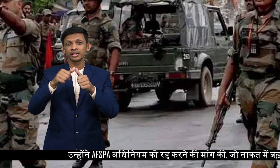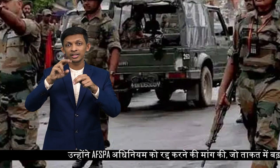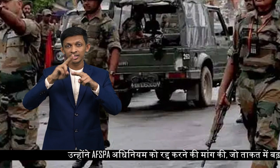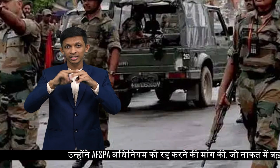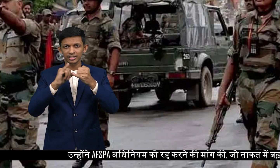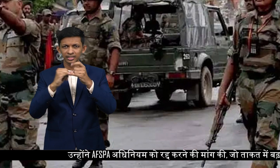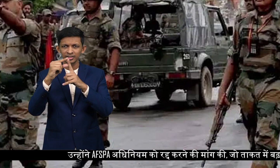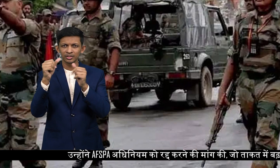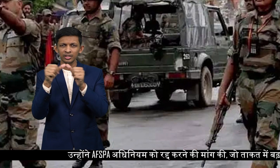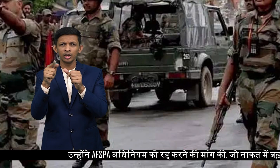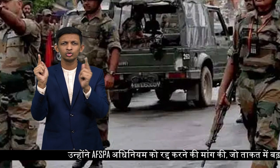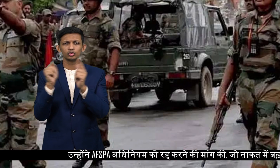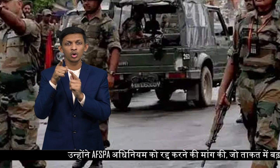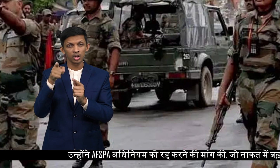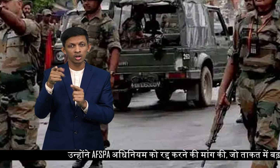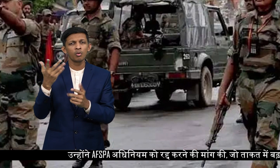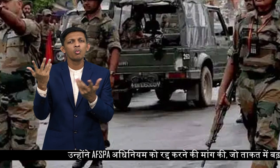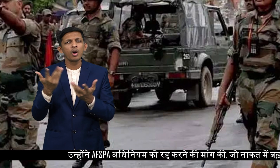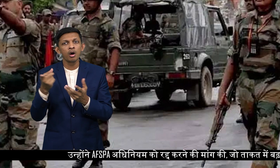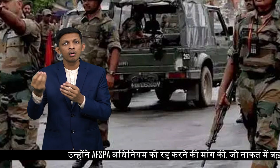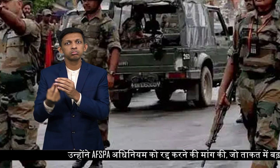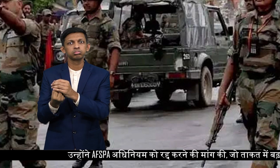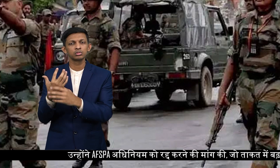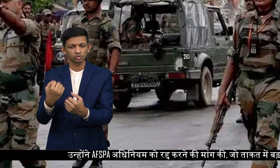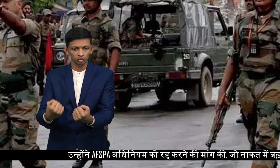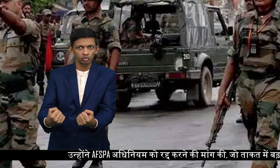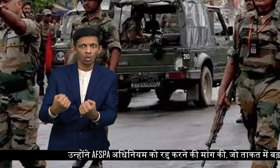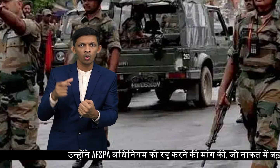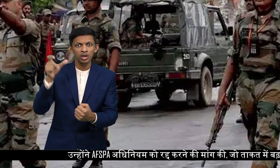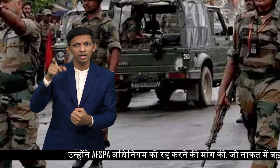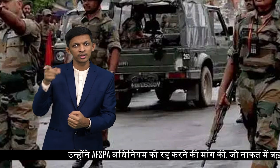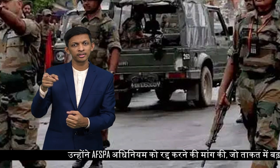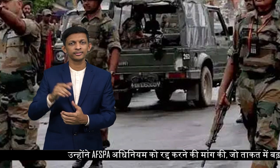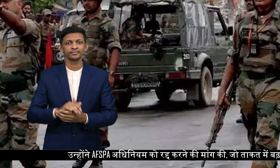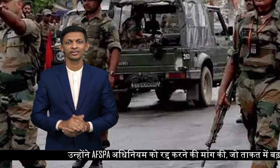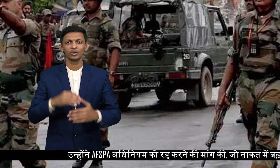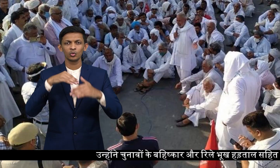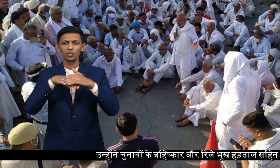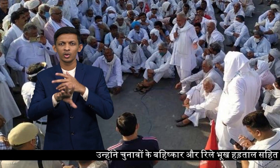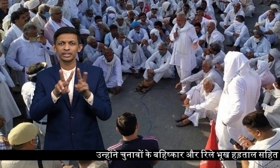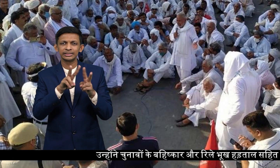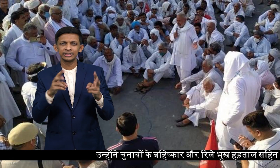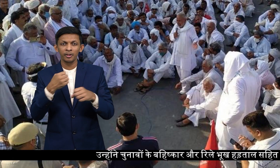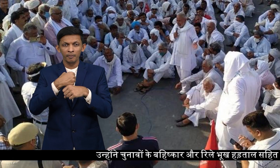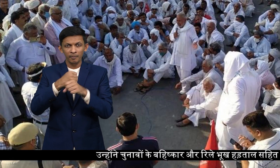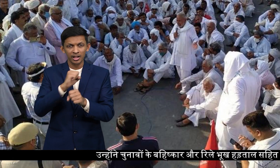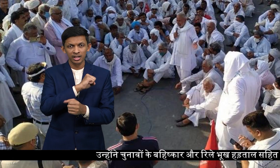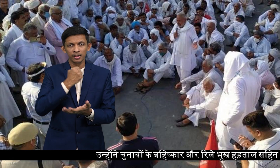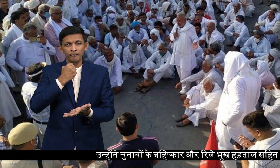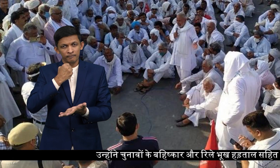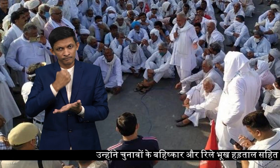AFSPA अधिनियम को रद्द करने की मांग की, जो ताकत में बढ़ गया था। उन्होंने चुनावों